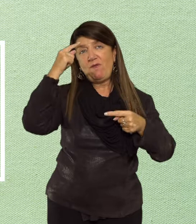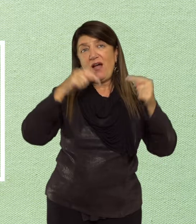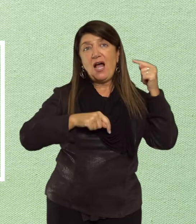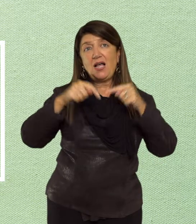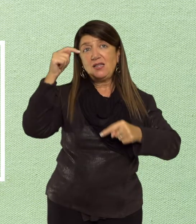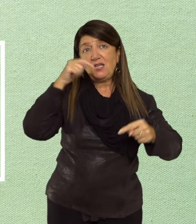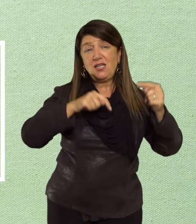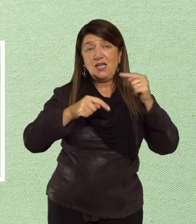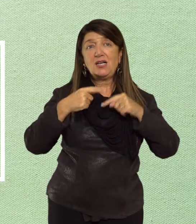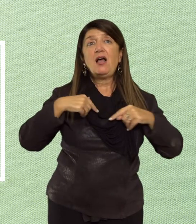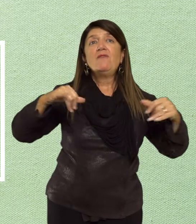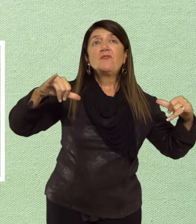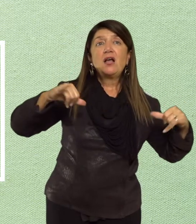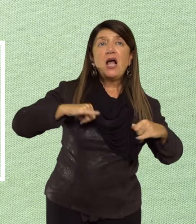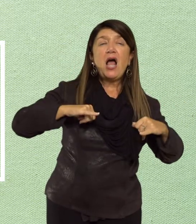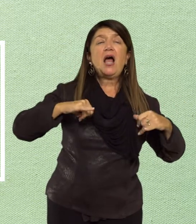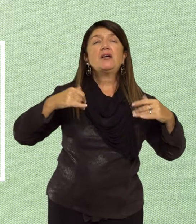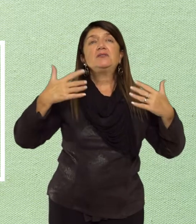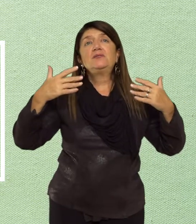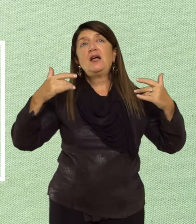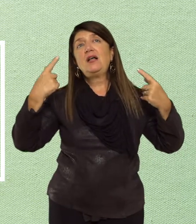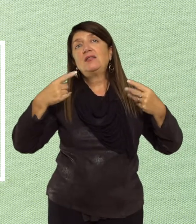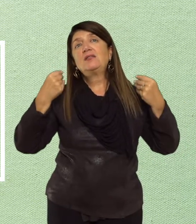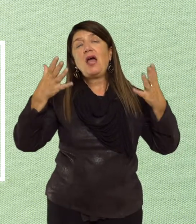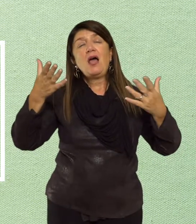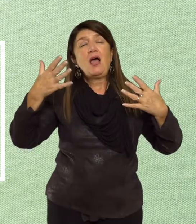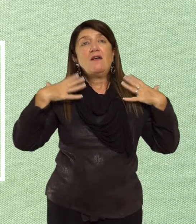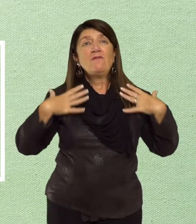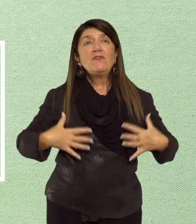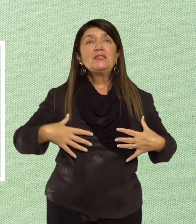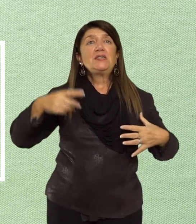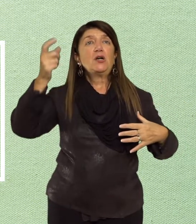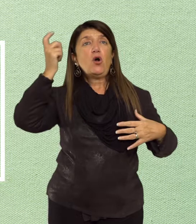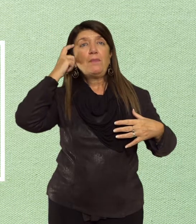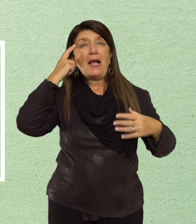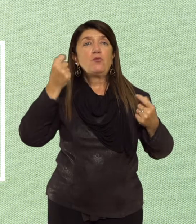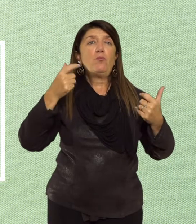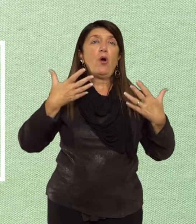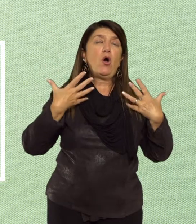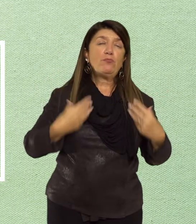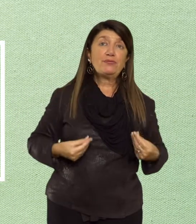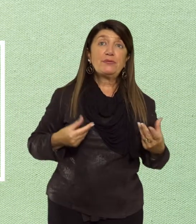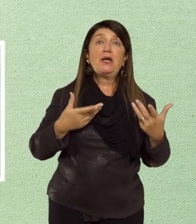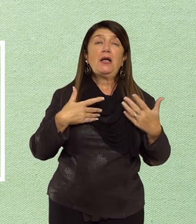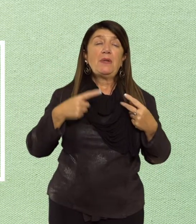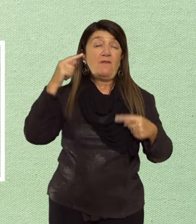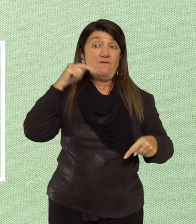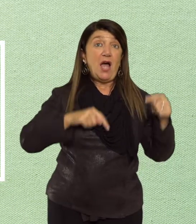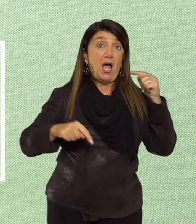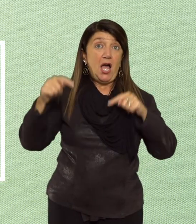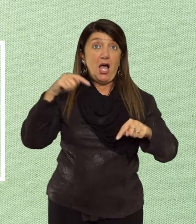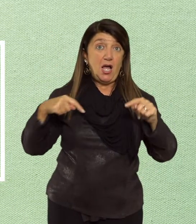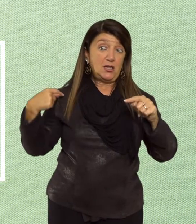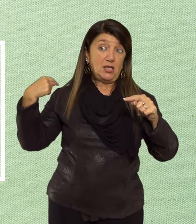di vacanza per resettare la mente e il fisico dopo tutta questa fatica di quest'anno, anzi diventati poi 2. Quest'anno